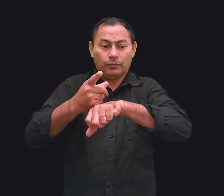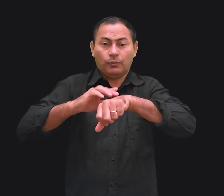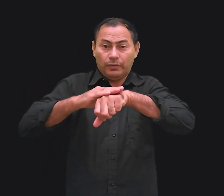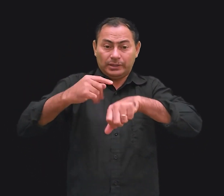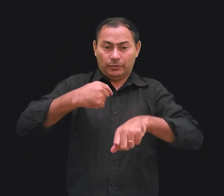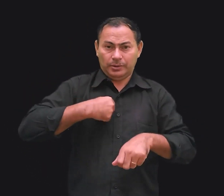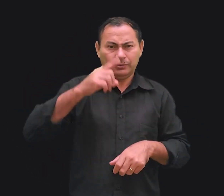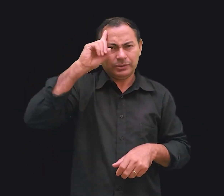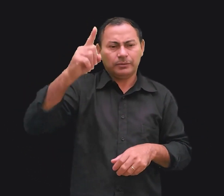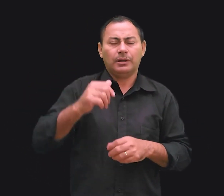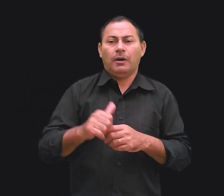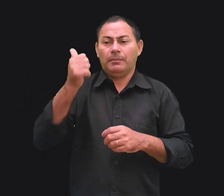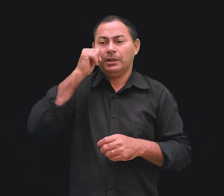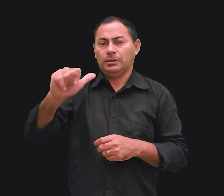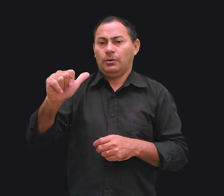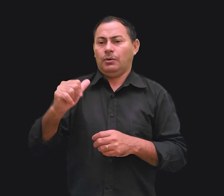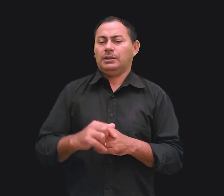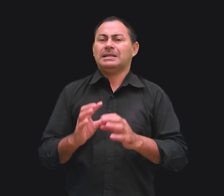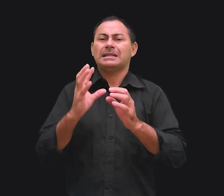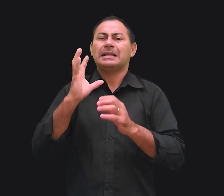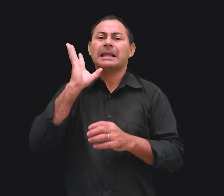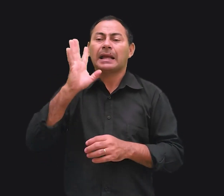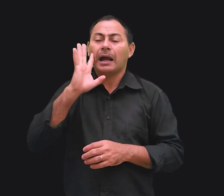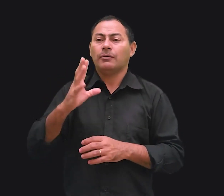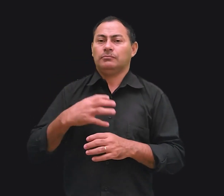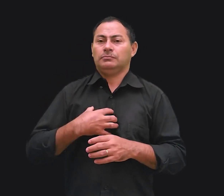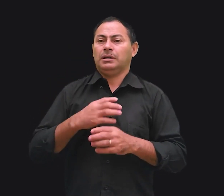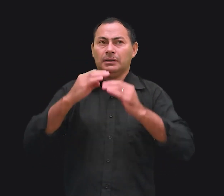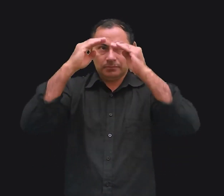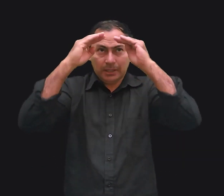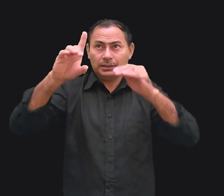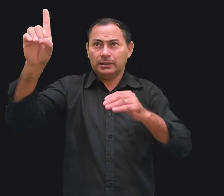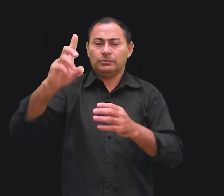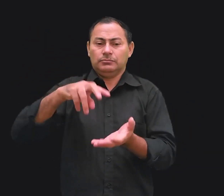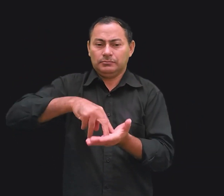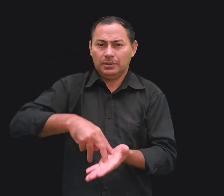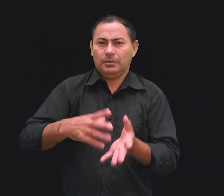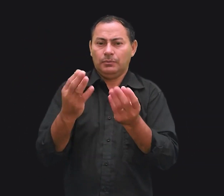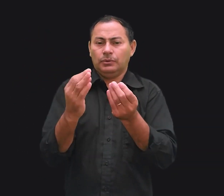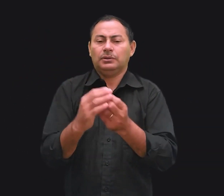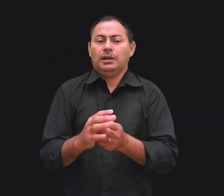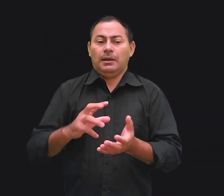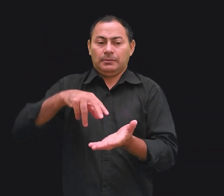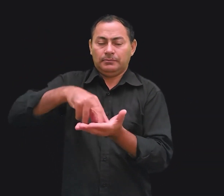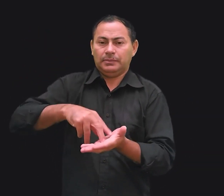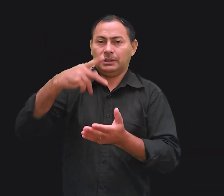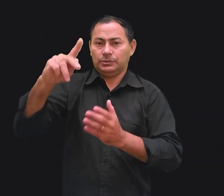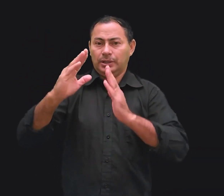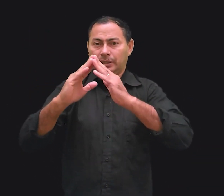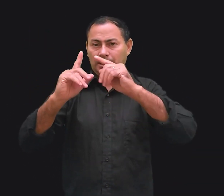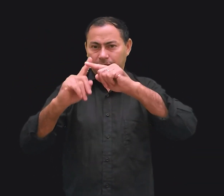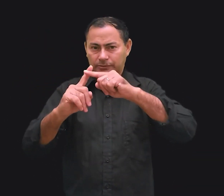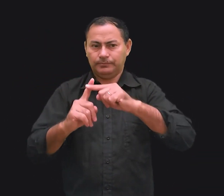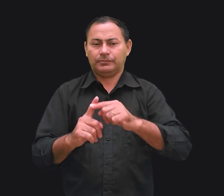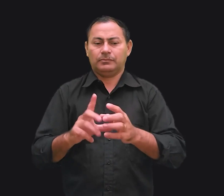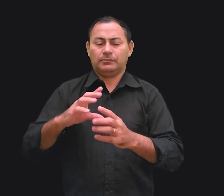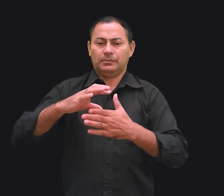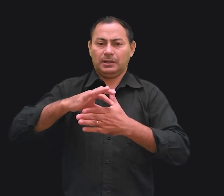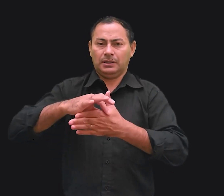me procurar um dia. Ela era uma pessoa muito simpática, temente a Deus, dedicada e muito ativa na sua igreja. Liderava